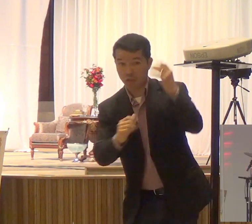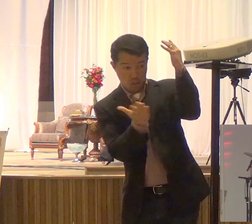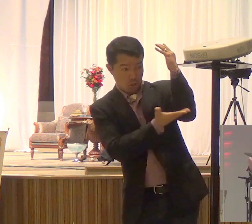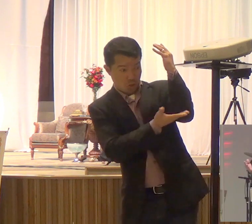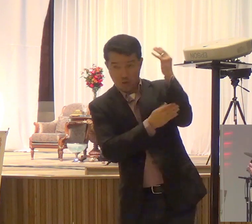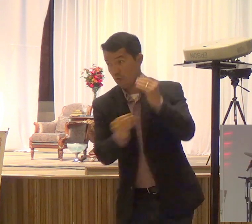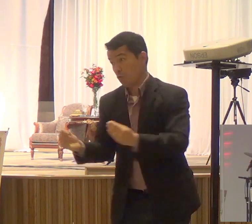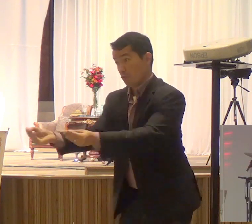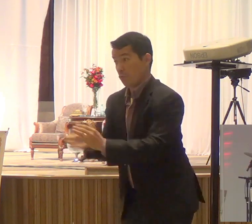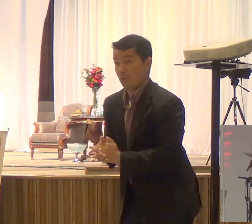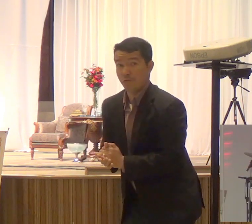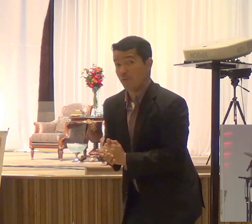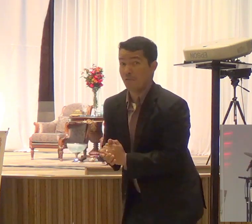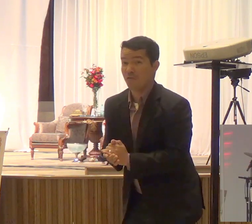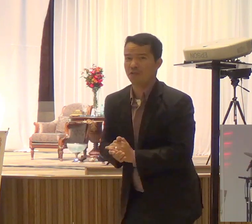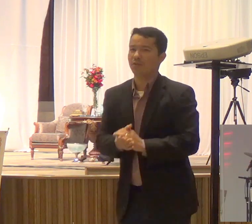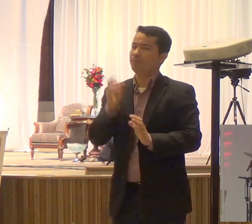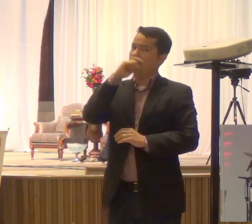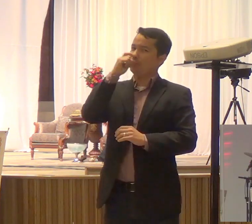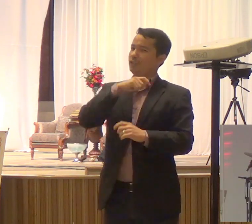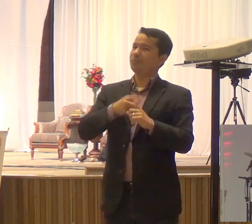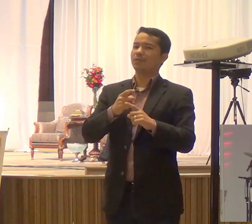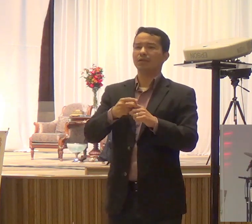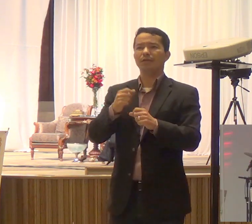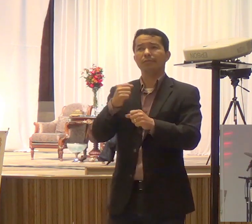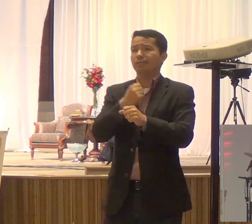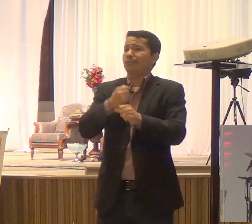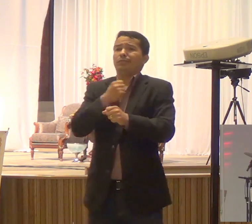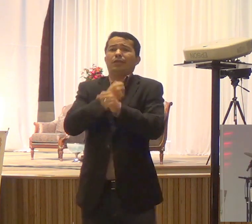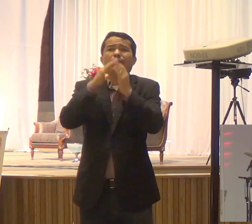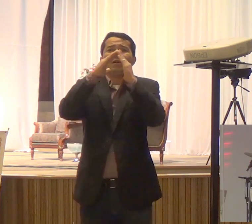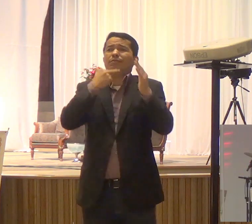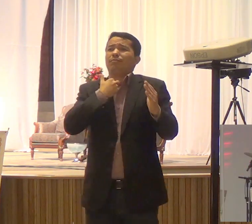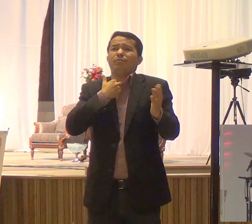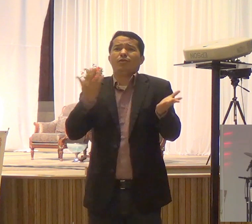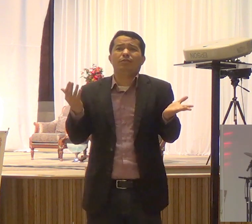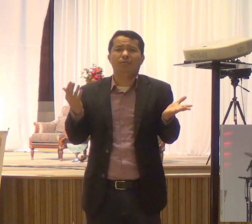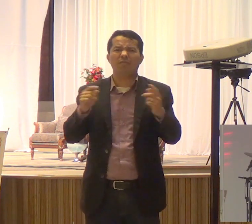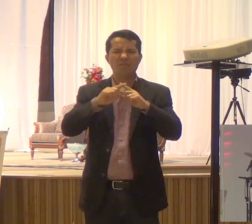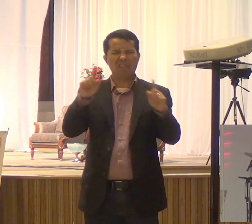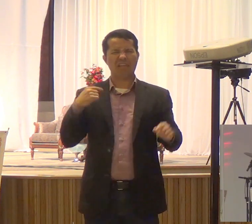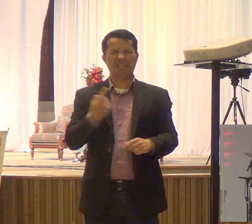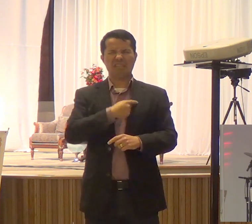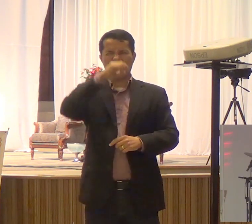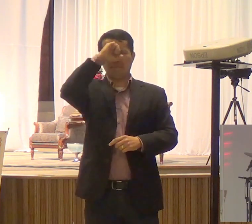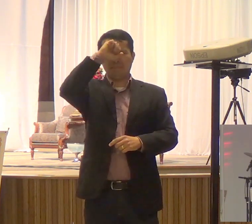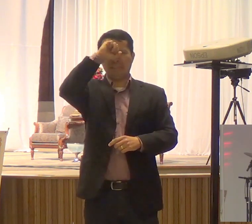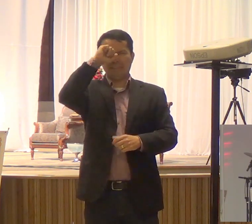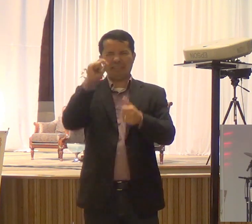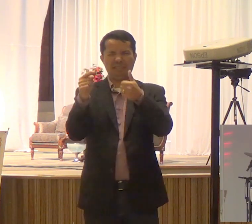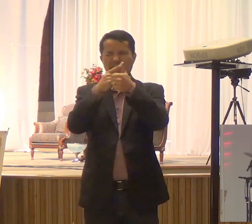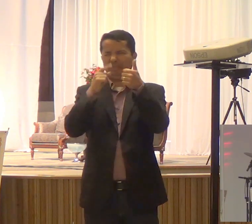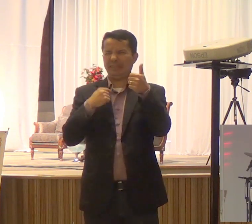A madeira da videira não serve para muita coisa. O que então que a gente podia aprender em primeiro